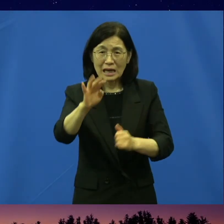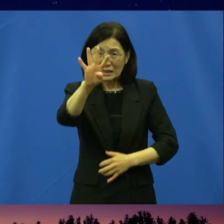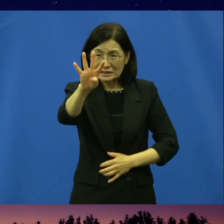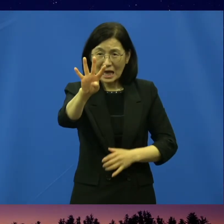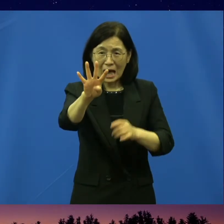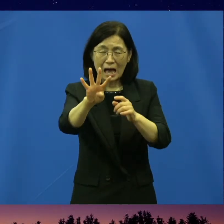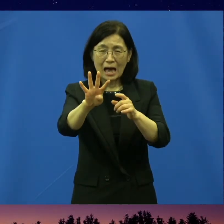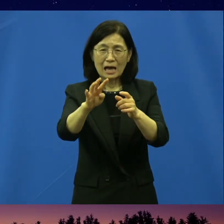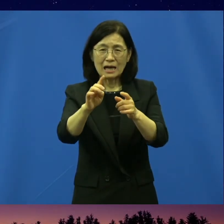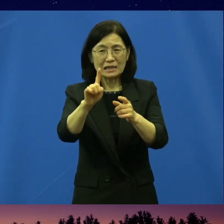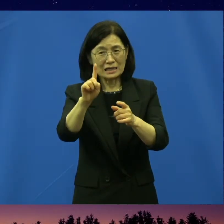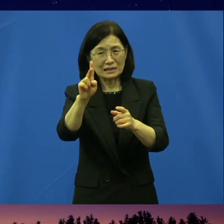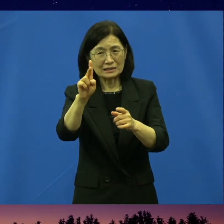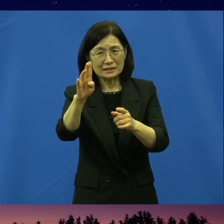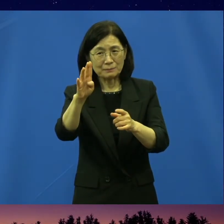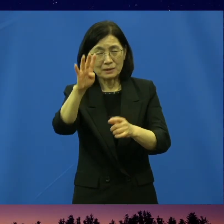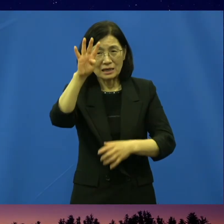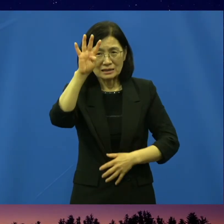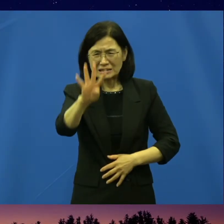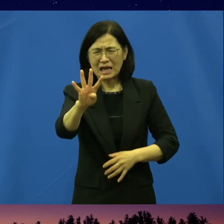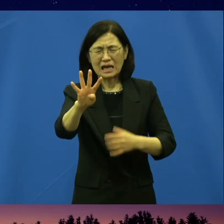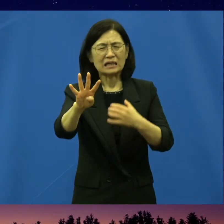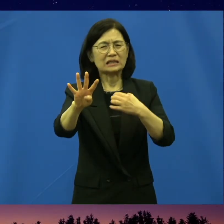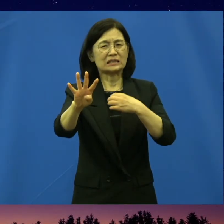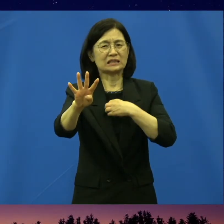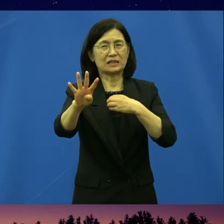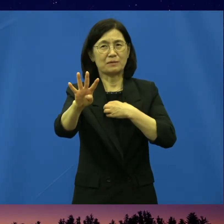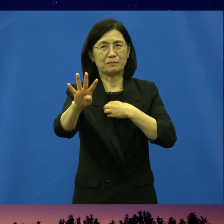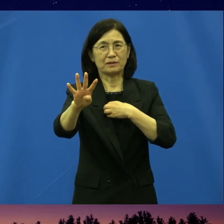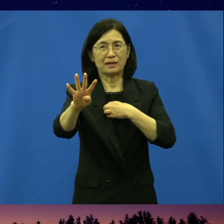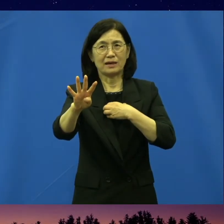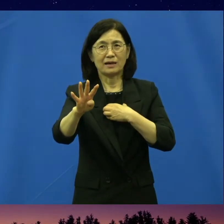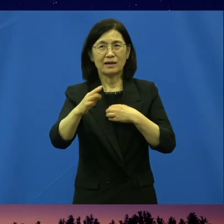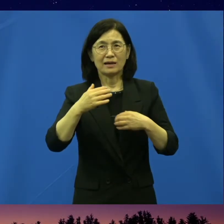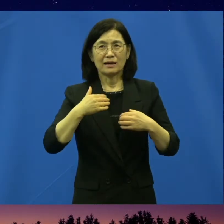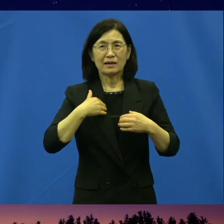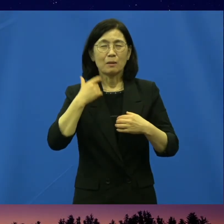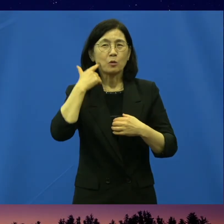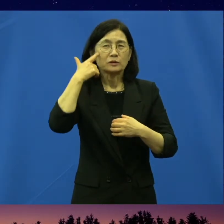참고로 우리 교회는 해운대로 43번지예요.